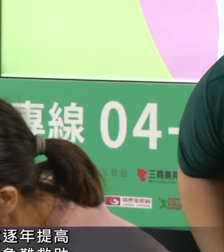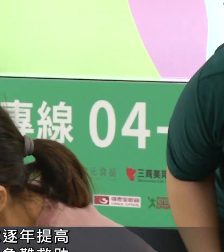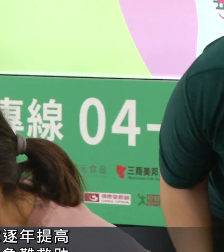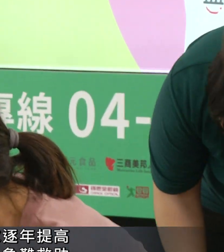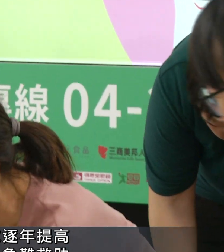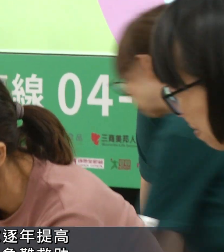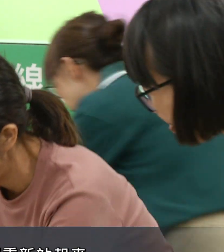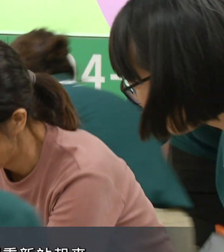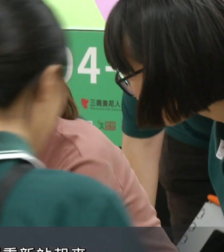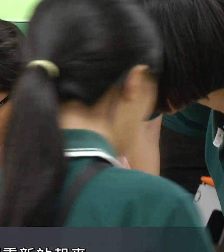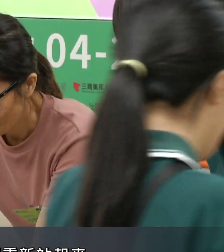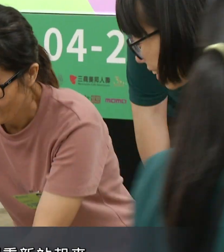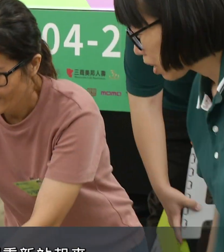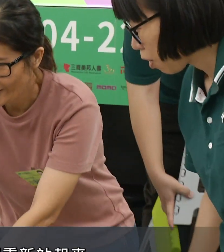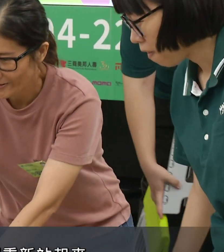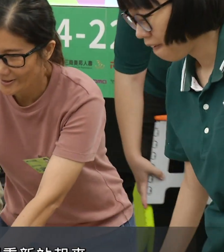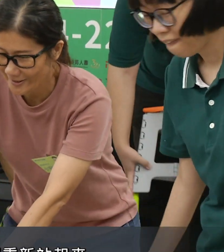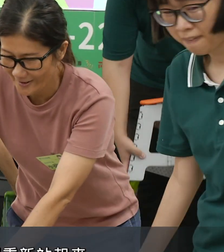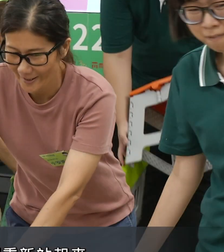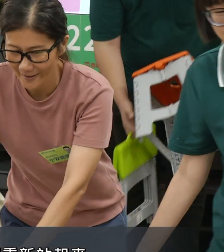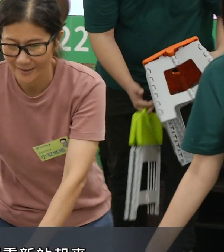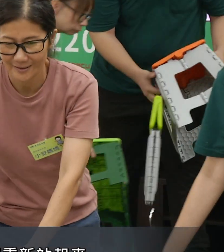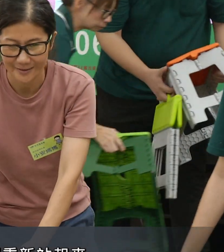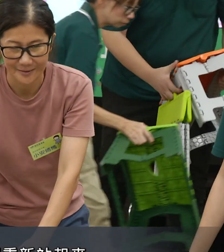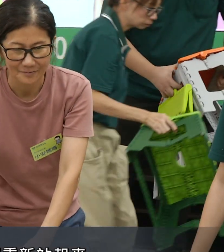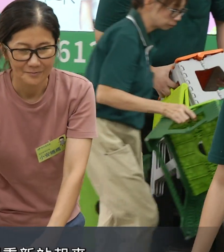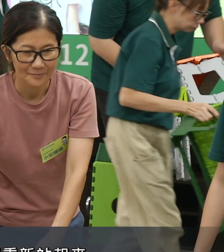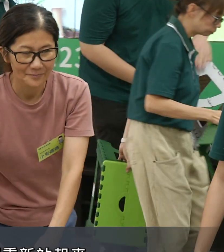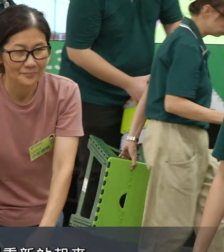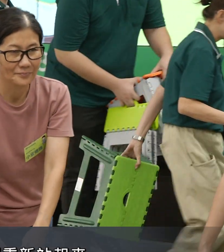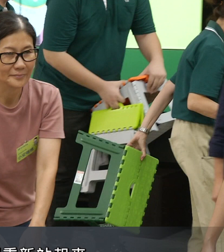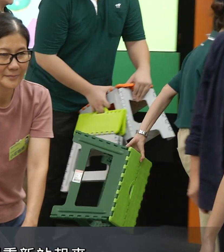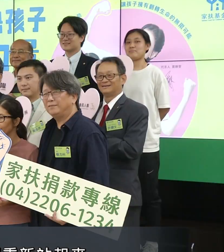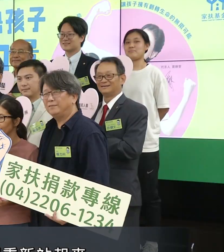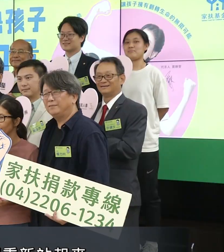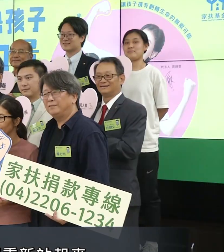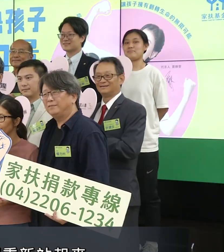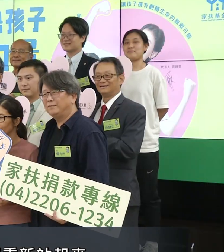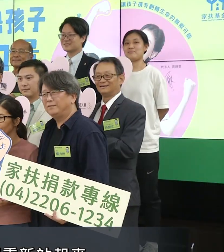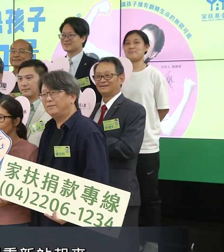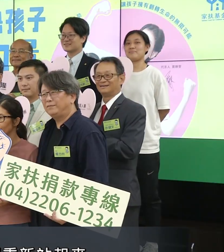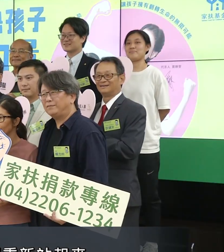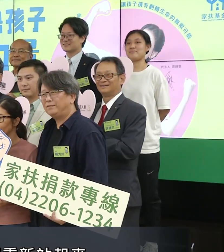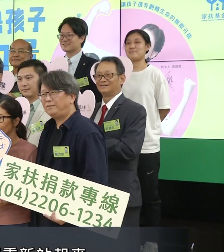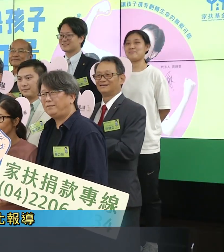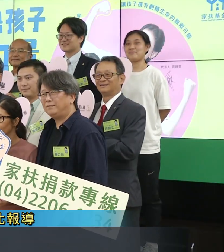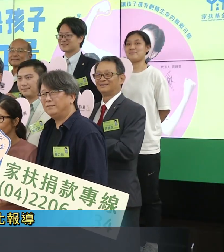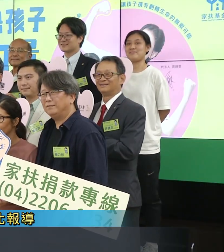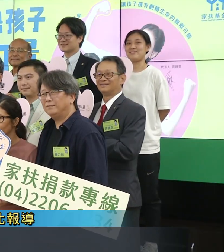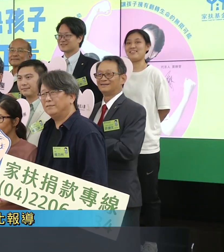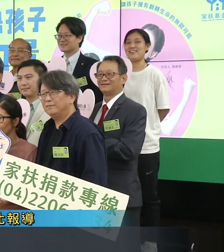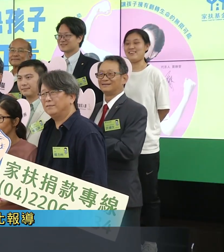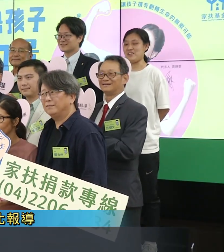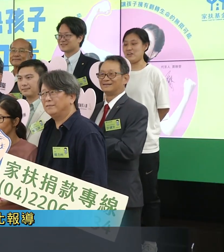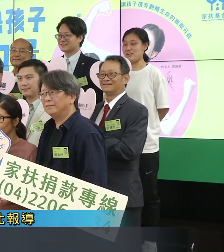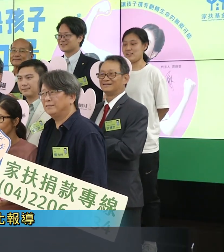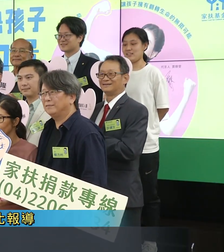助与建构脱贫能力，协助他们渡过难关，重新站起来。记者林静梅、陈昌维台北报道。